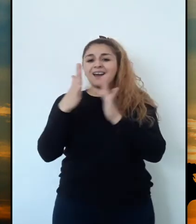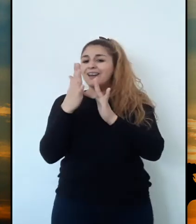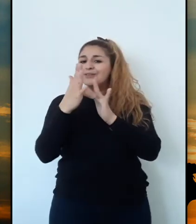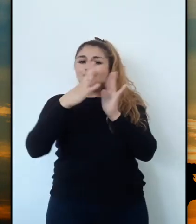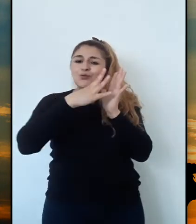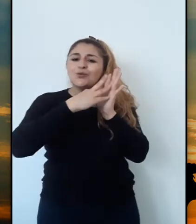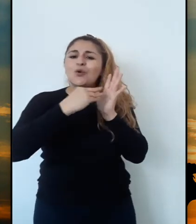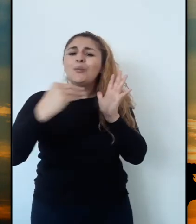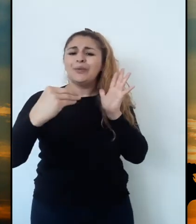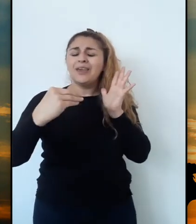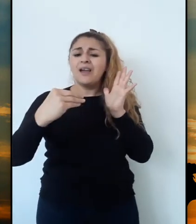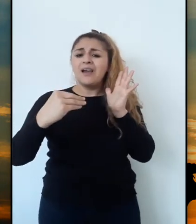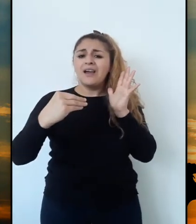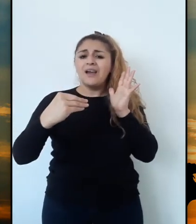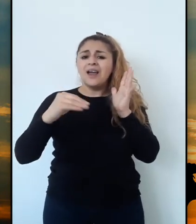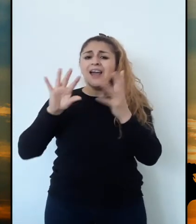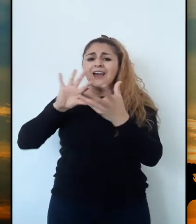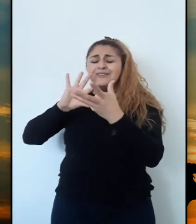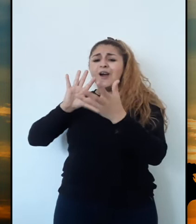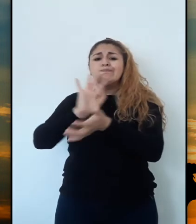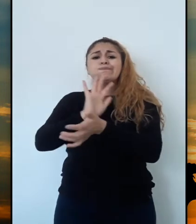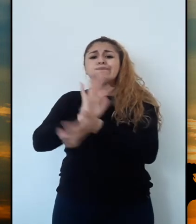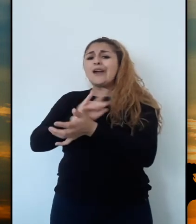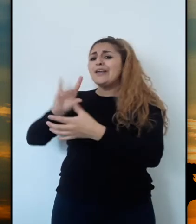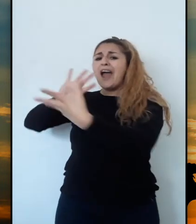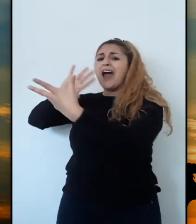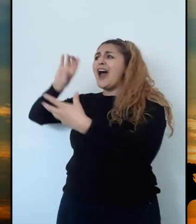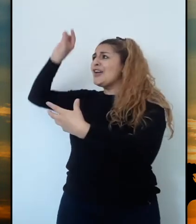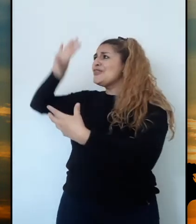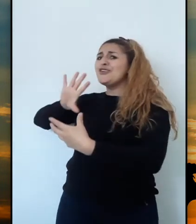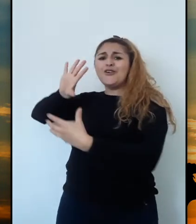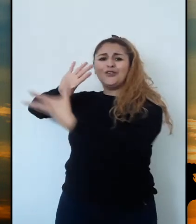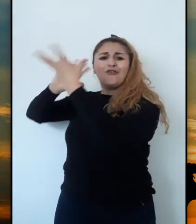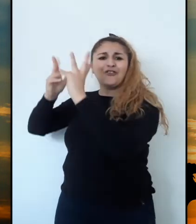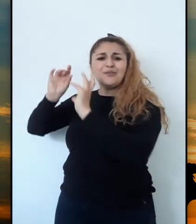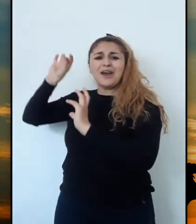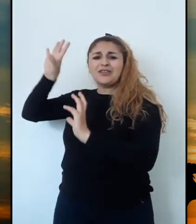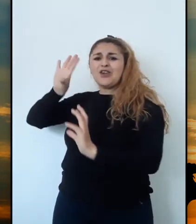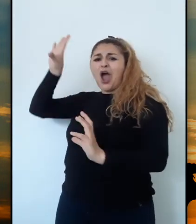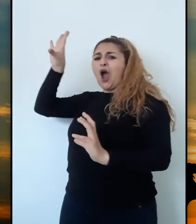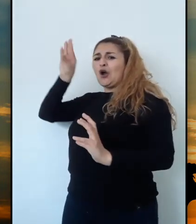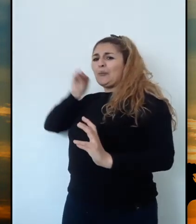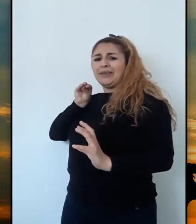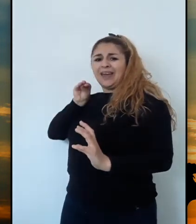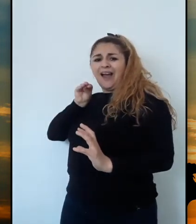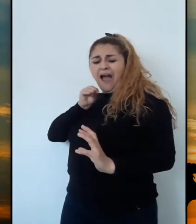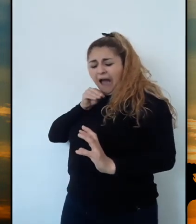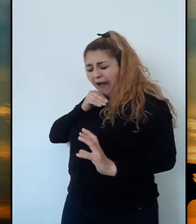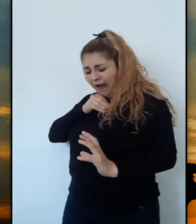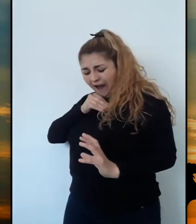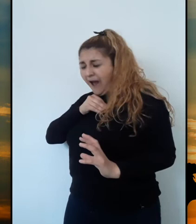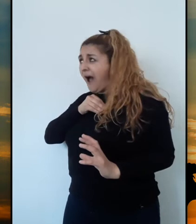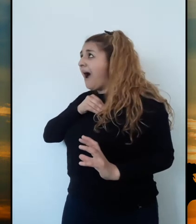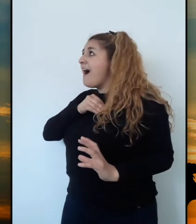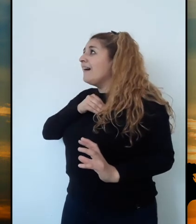semejantes a la imagen de su Hijo. C'est cela le bien. Eso es el bien. Le bien qui est dans le cœur de